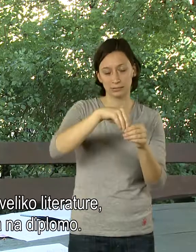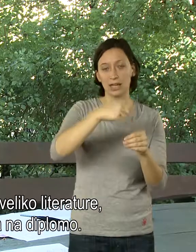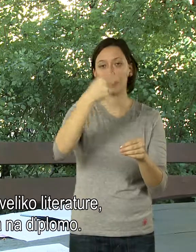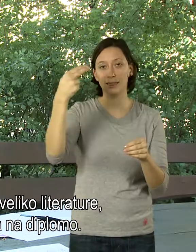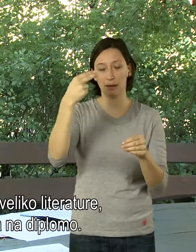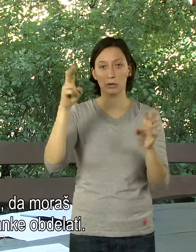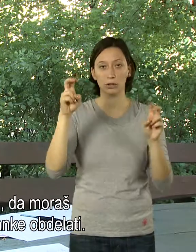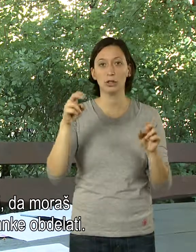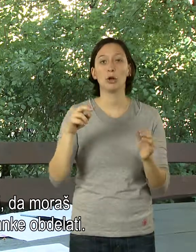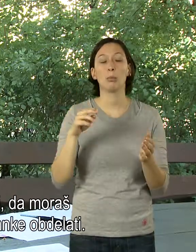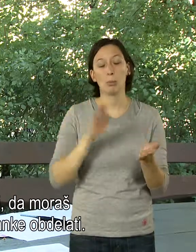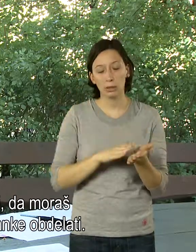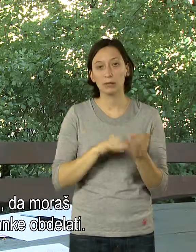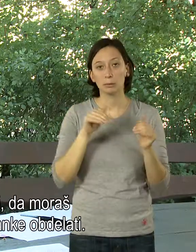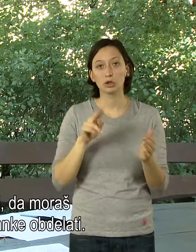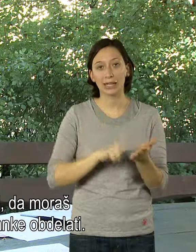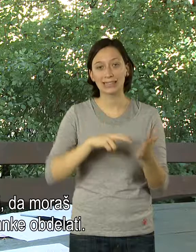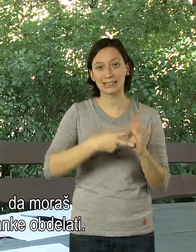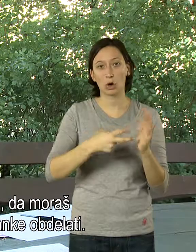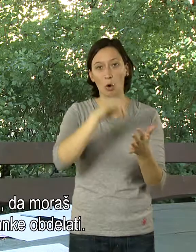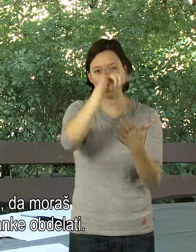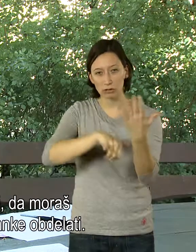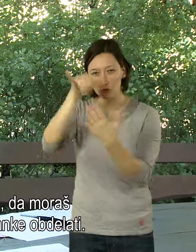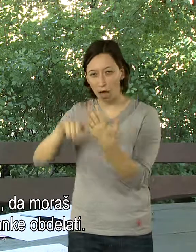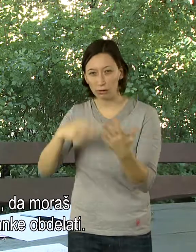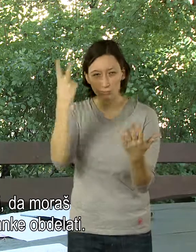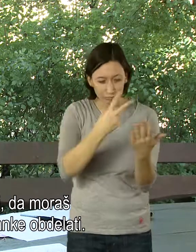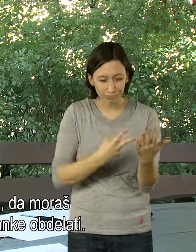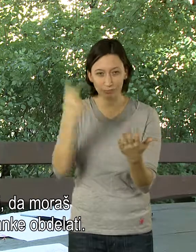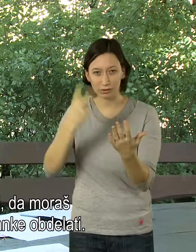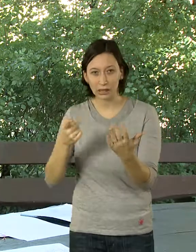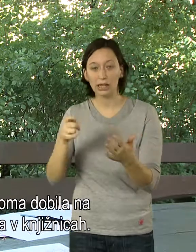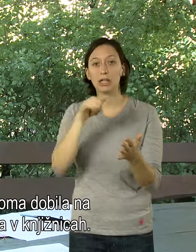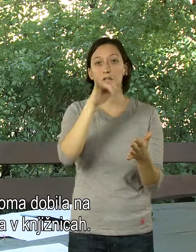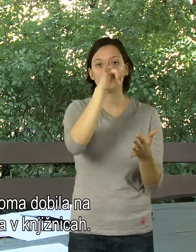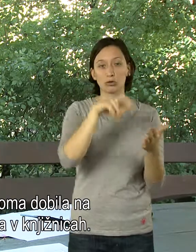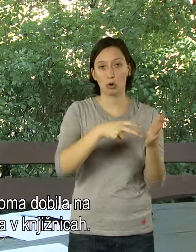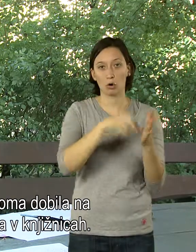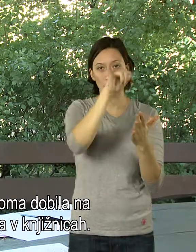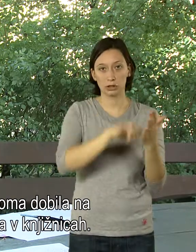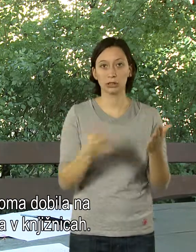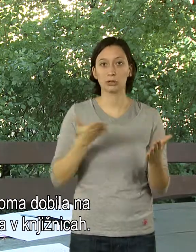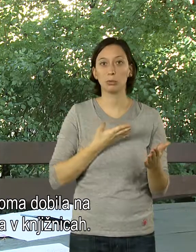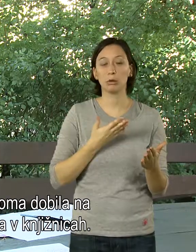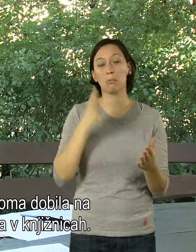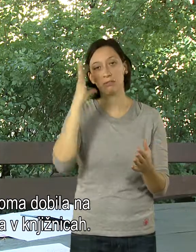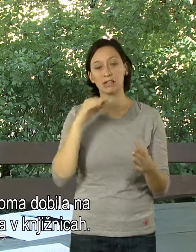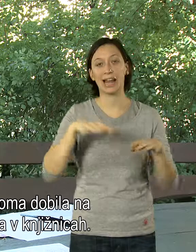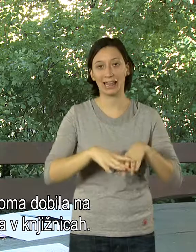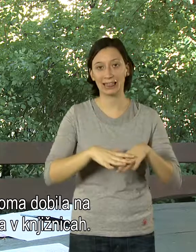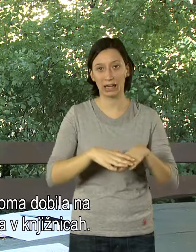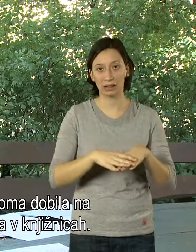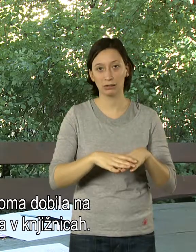diplomo. To pomeni, da moraš res strokovne članke obdelati in te strokovne članke si večinoma dobila na